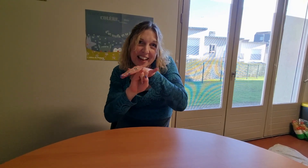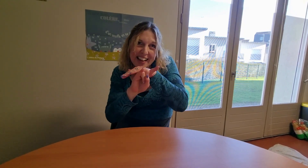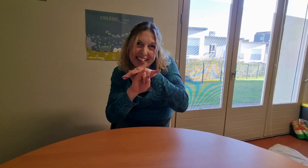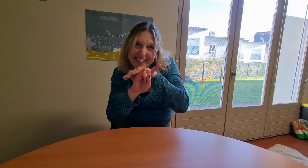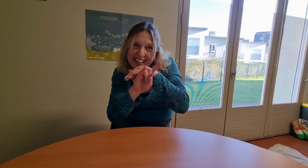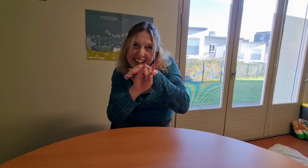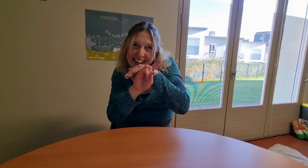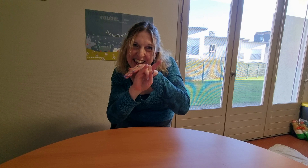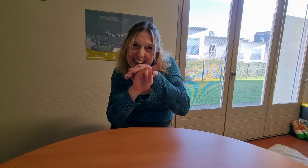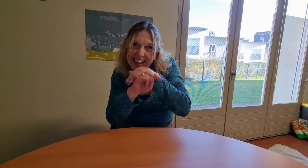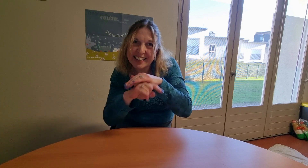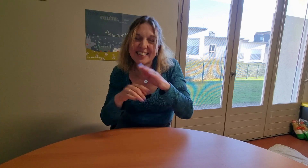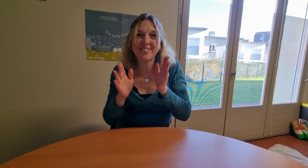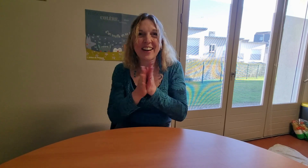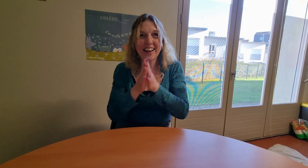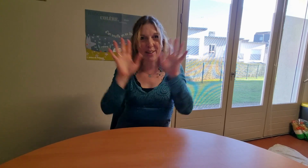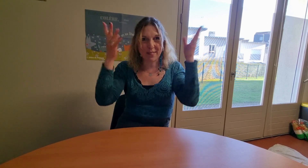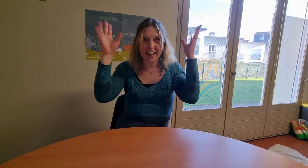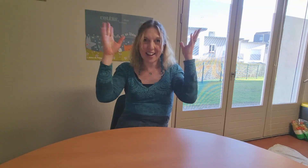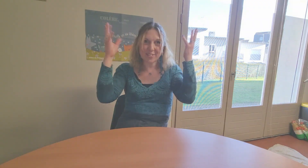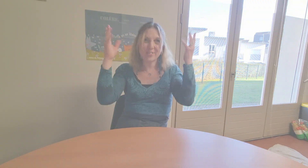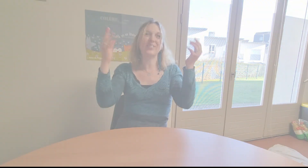sa tête. Voilà, bravo!